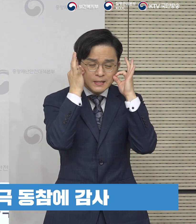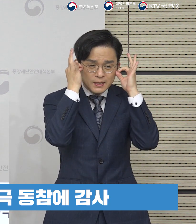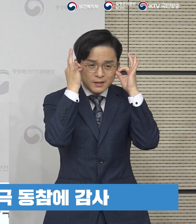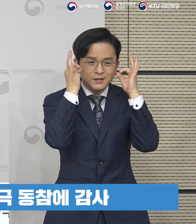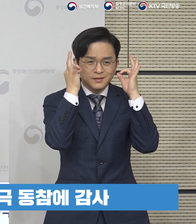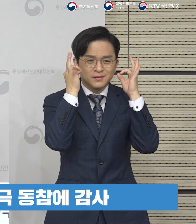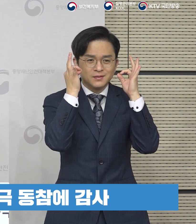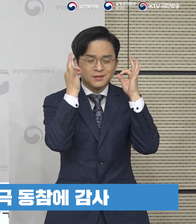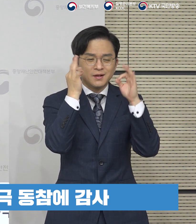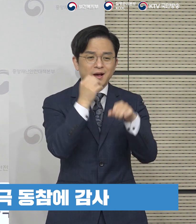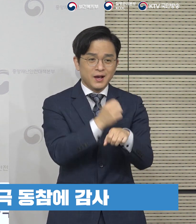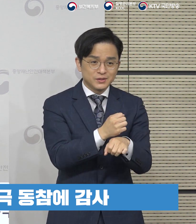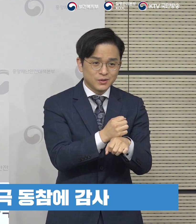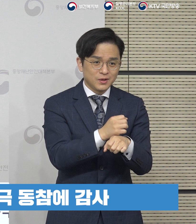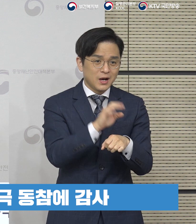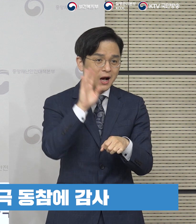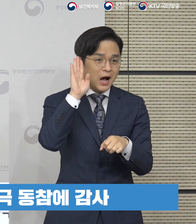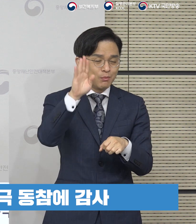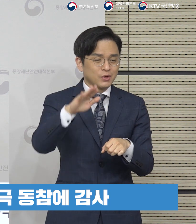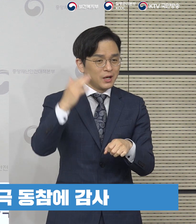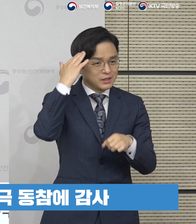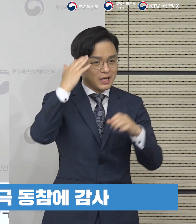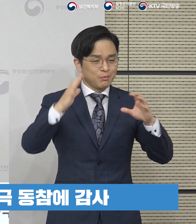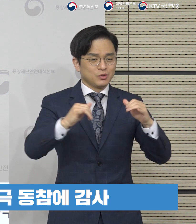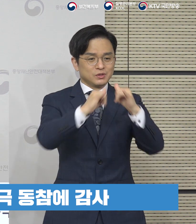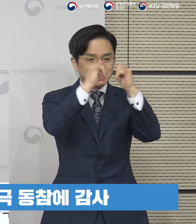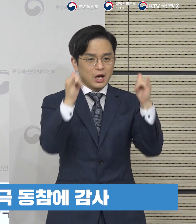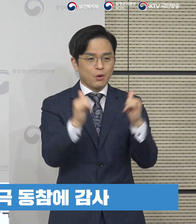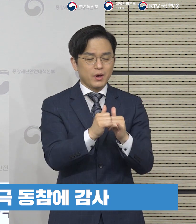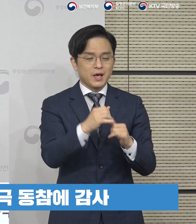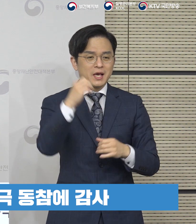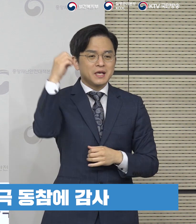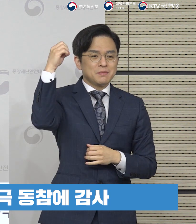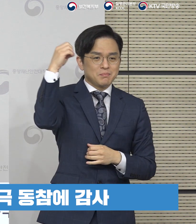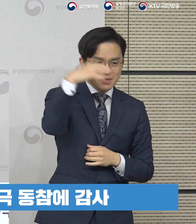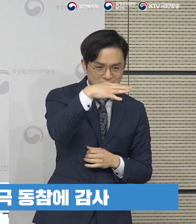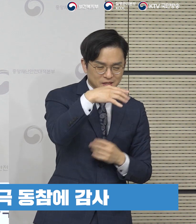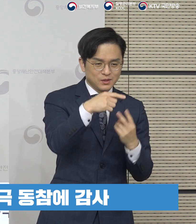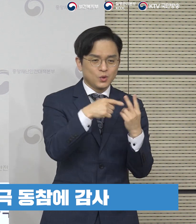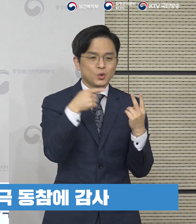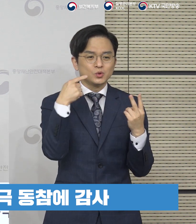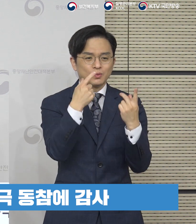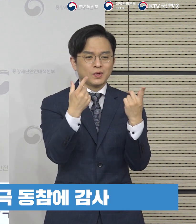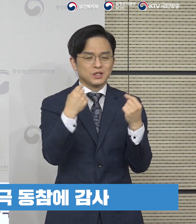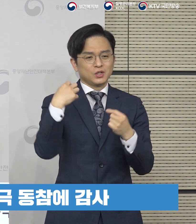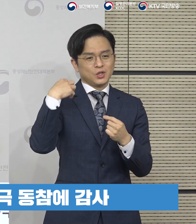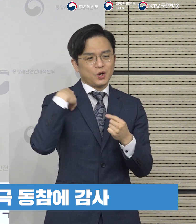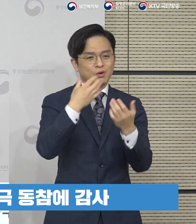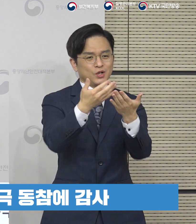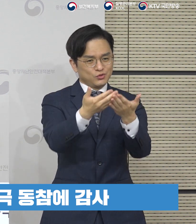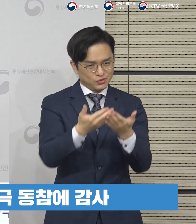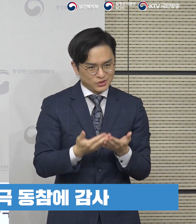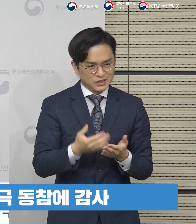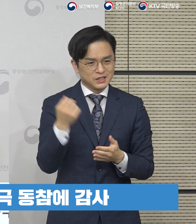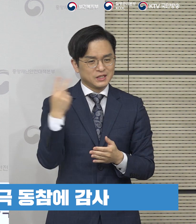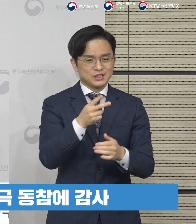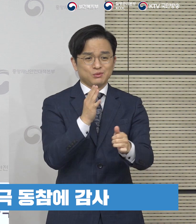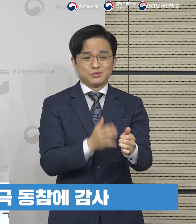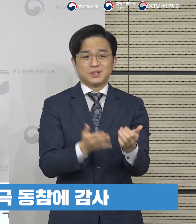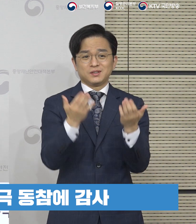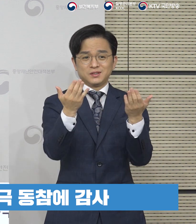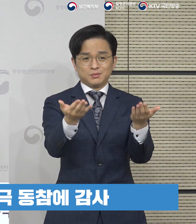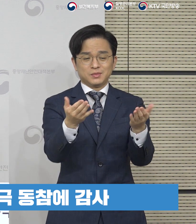노력하여 코로나19 확산을 차단하는 데 우리 사회의 빛과 소금 같은 모범적인 역할을 해주시기